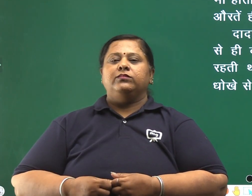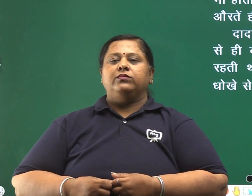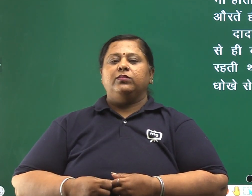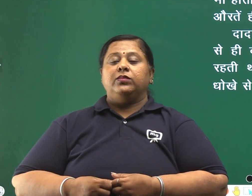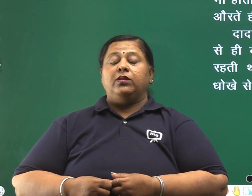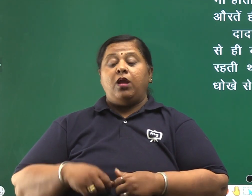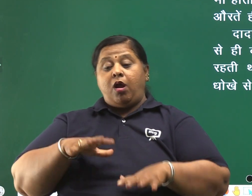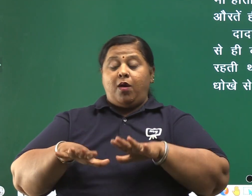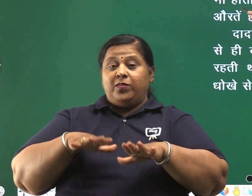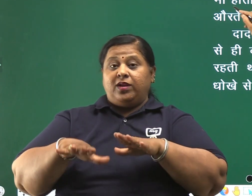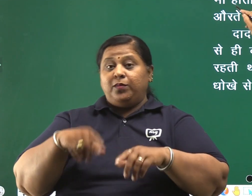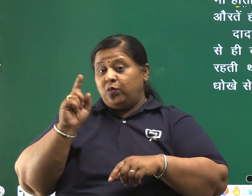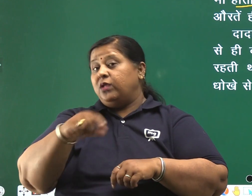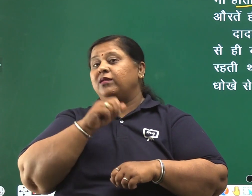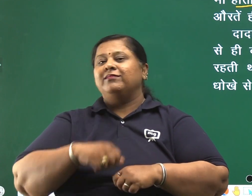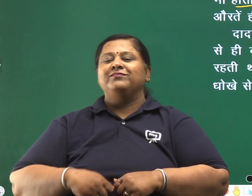अभिनय भी होता था,